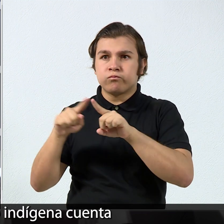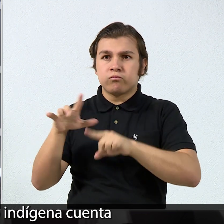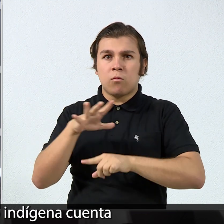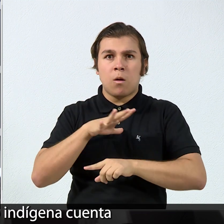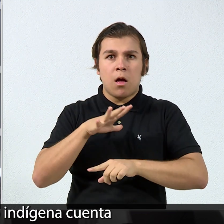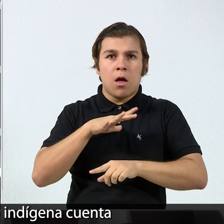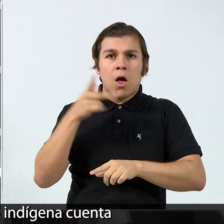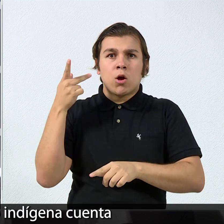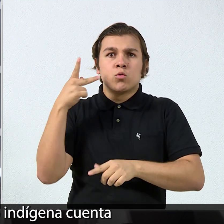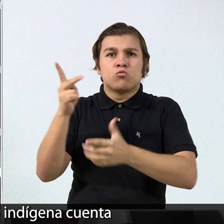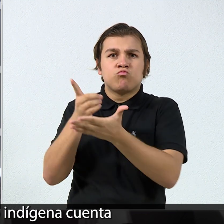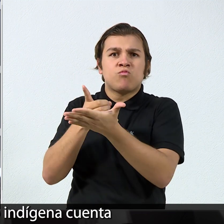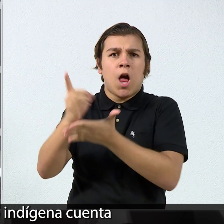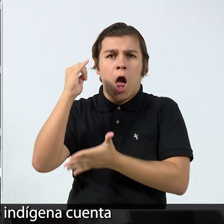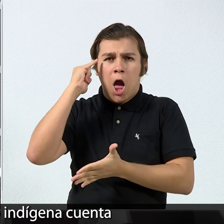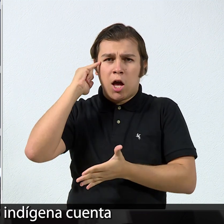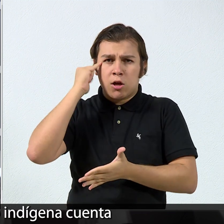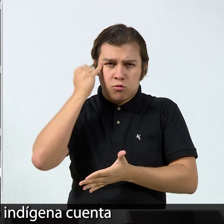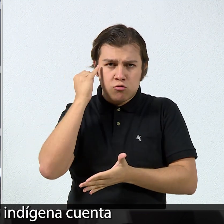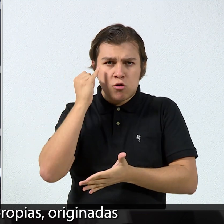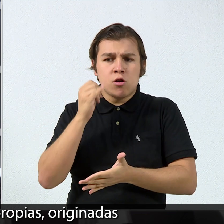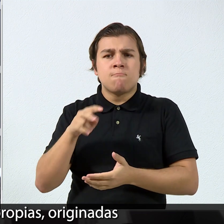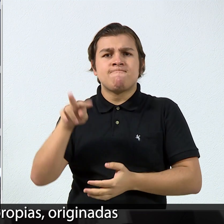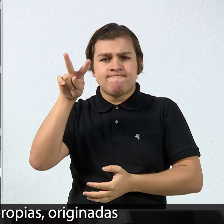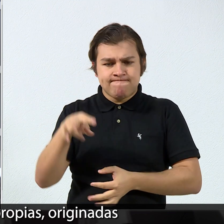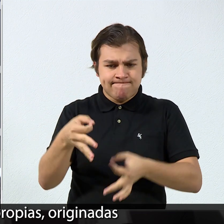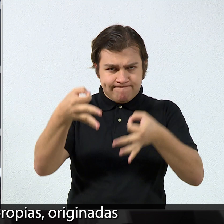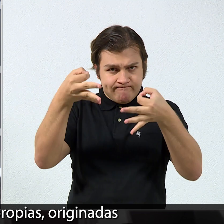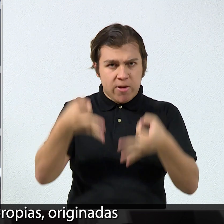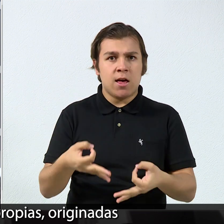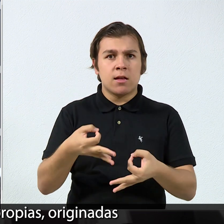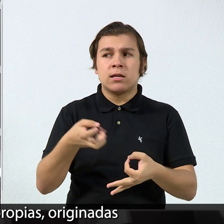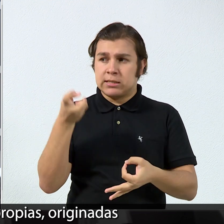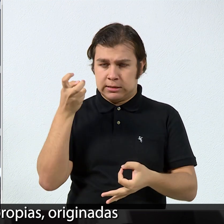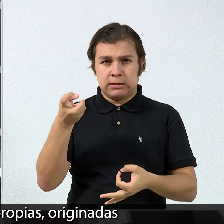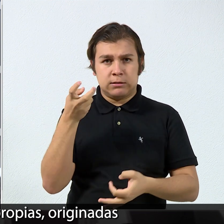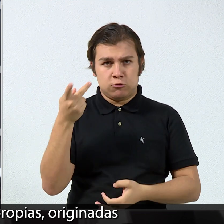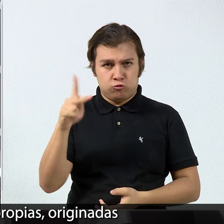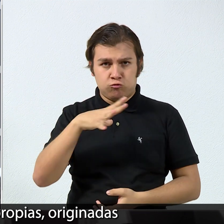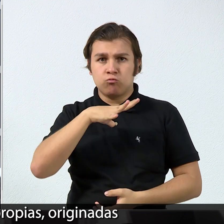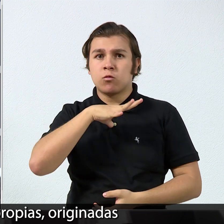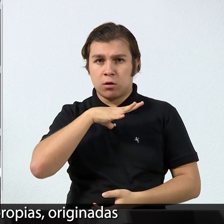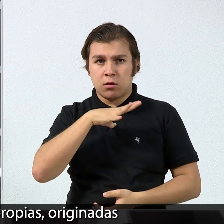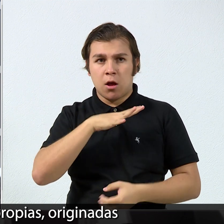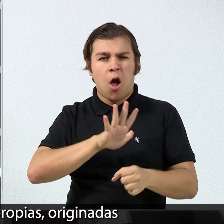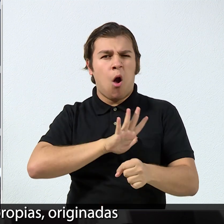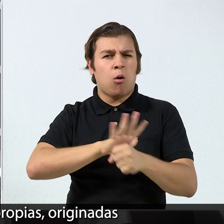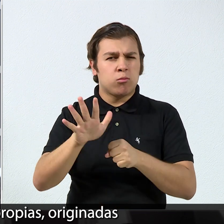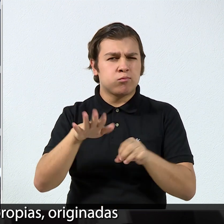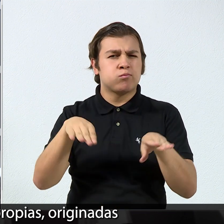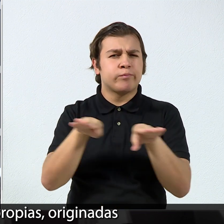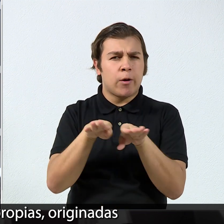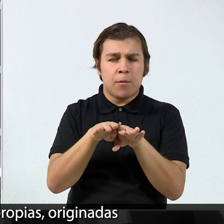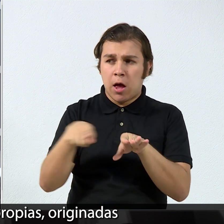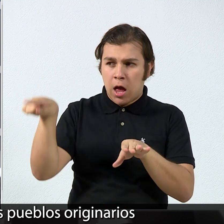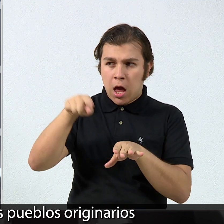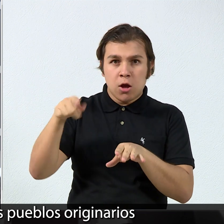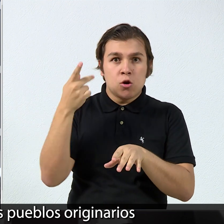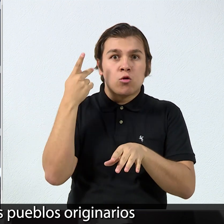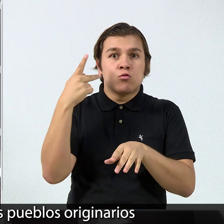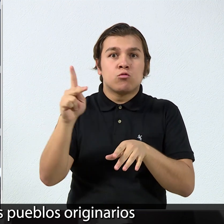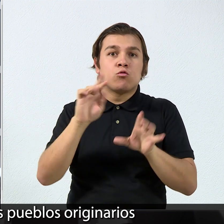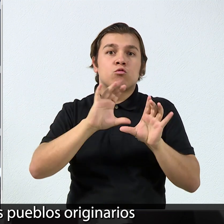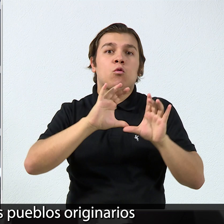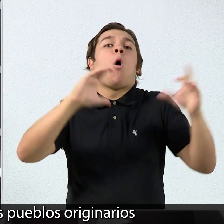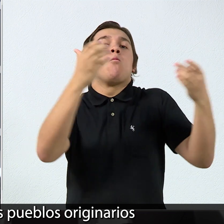derecho indígena cuenta con principios, instituciones y características propias, originadas a partir del desarrollo histórico y